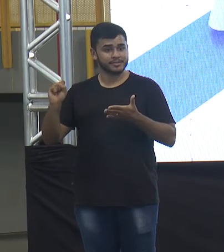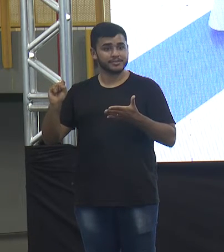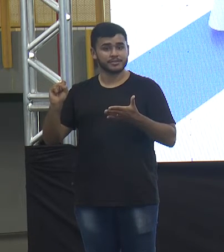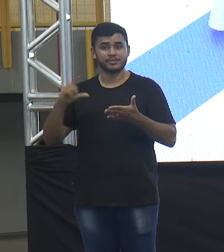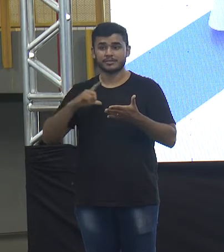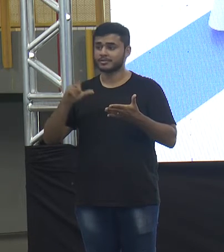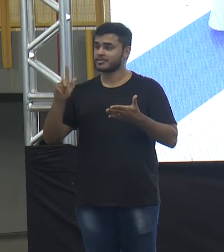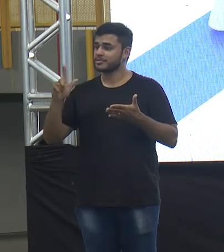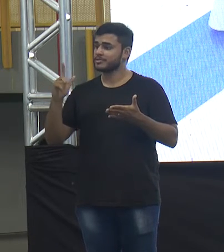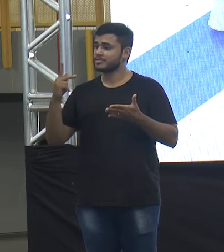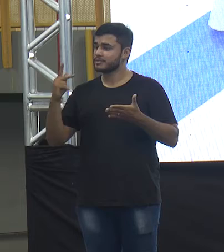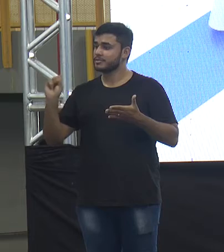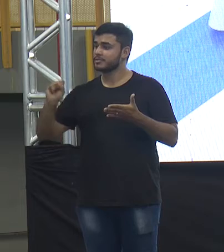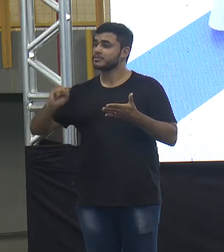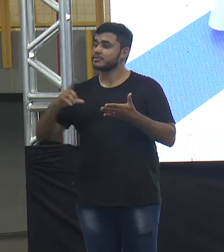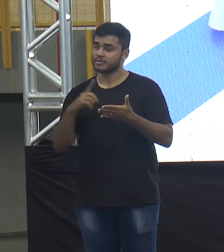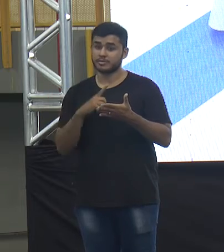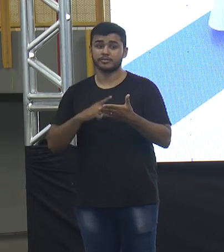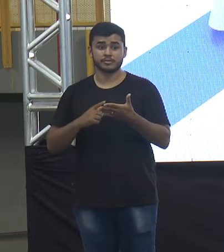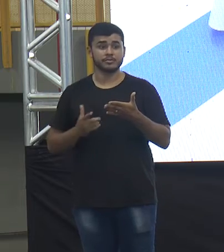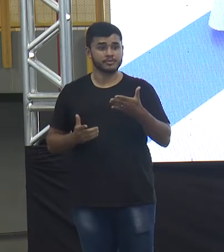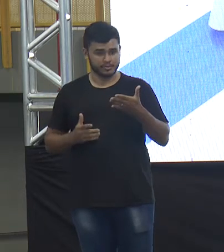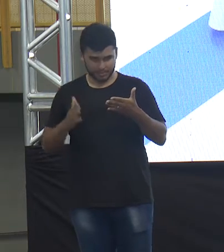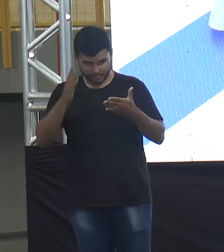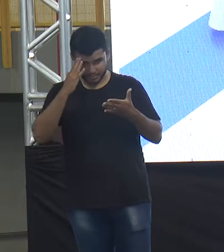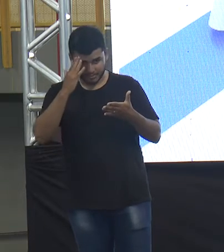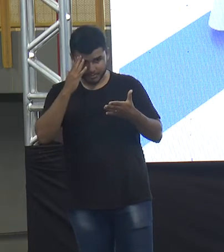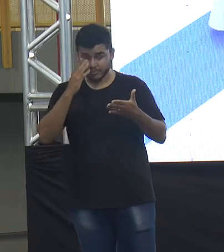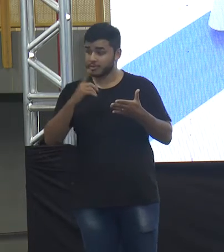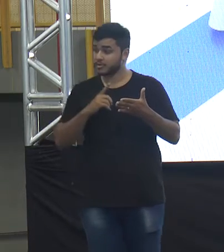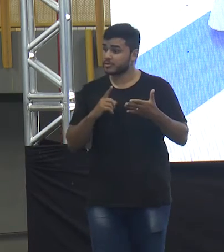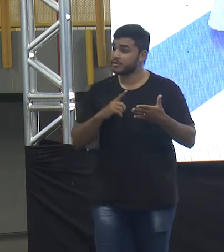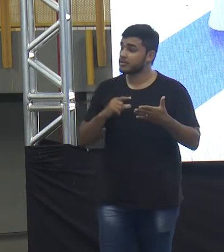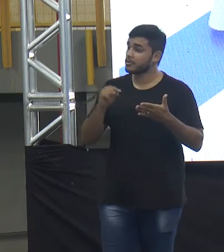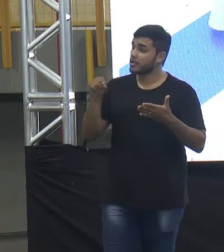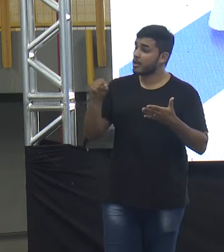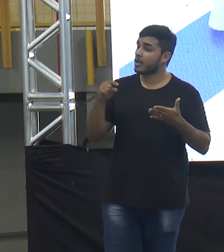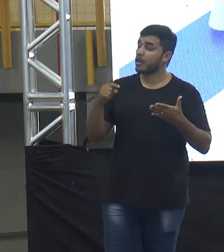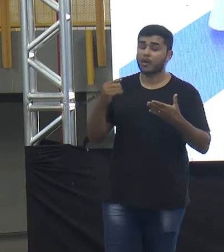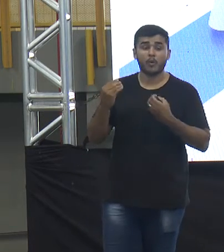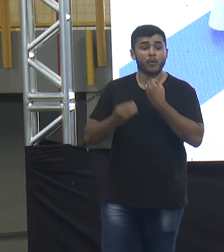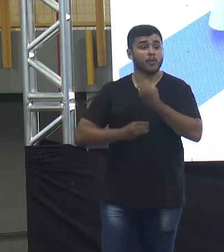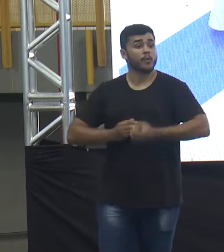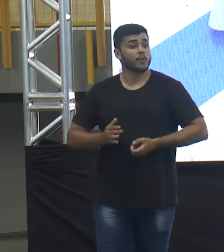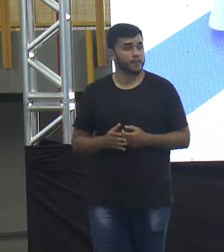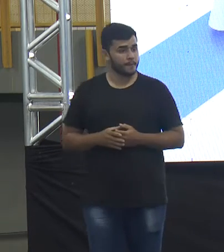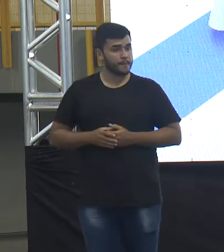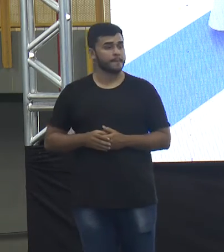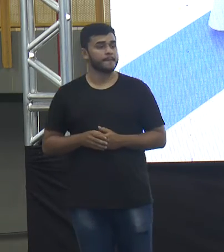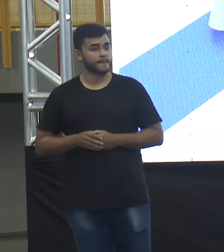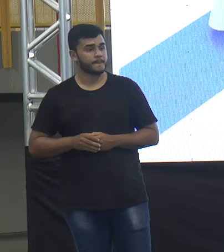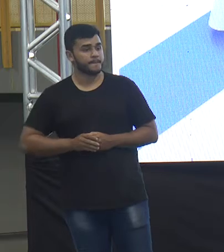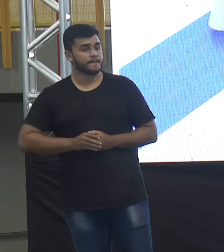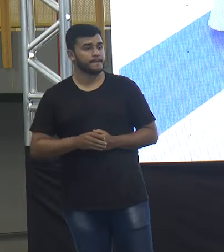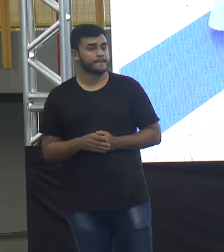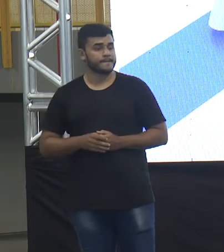Sistema Global de Posicionamento, chamado GPS. Ele define o que, professor? Ele define as tuas